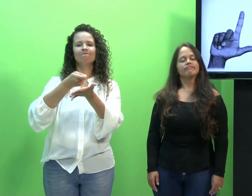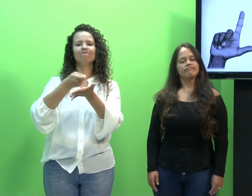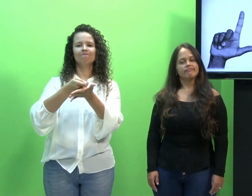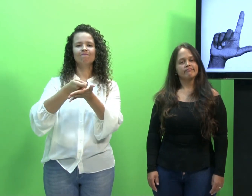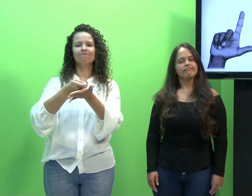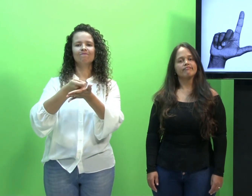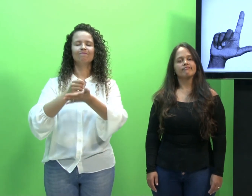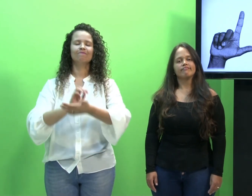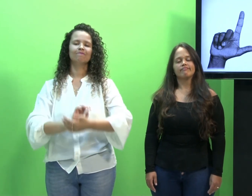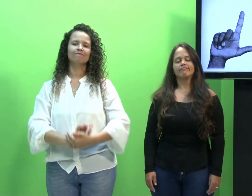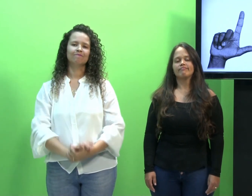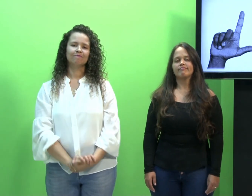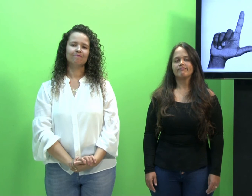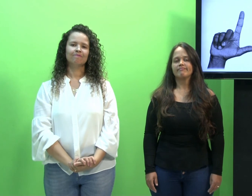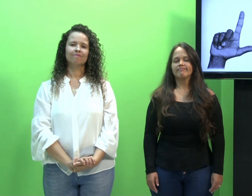vigente.